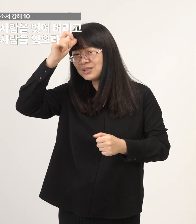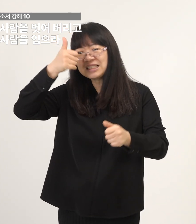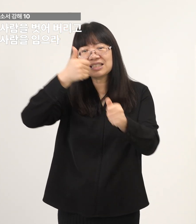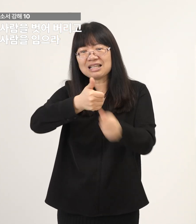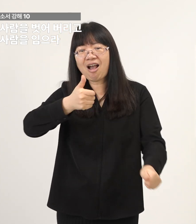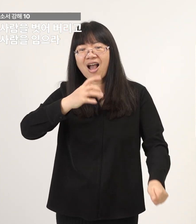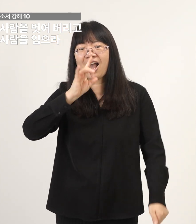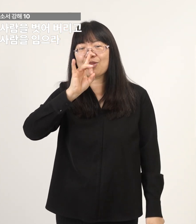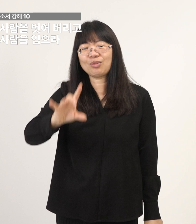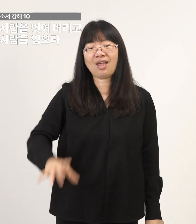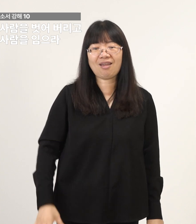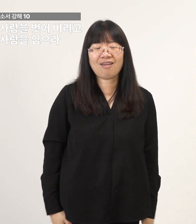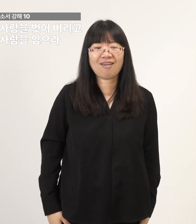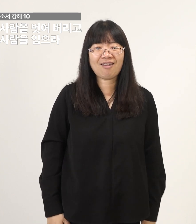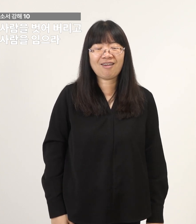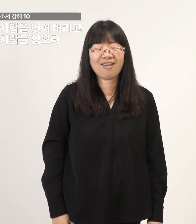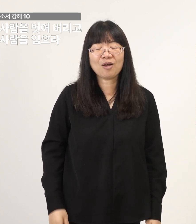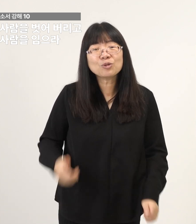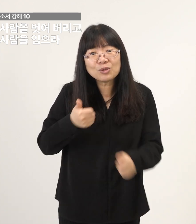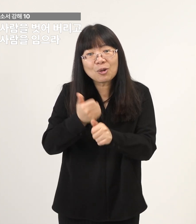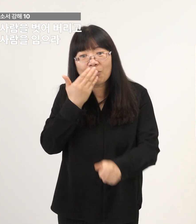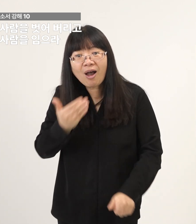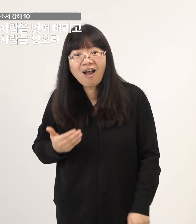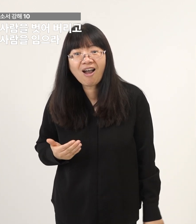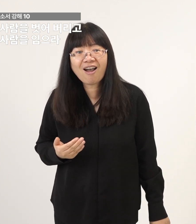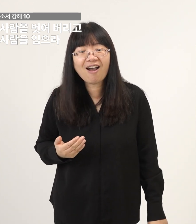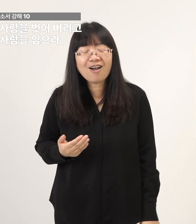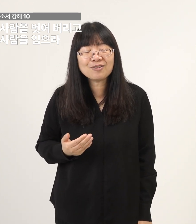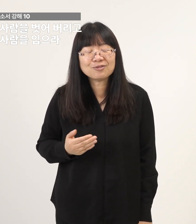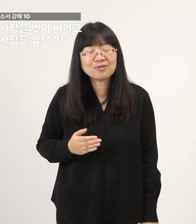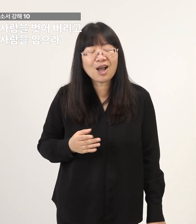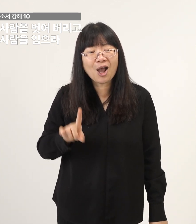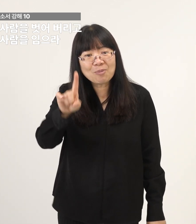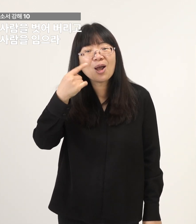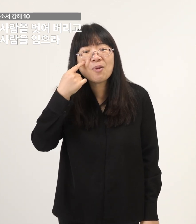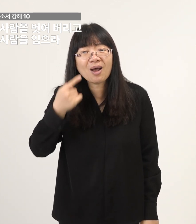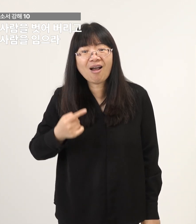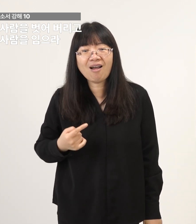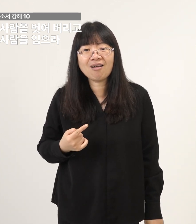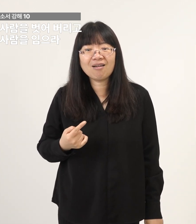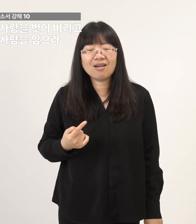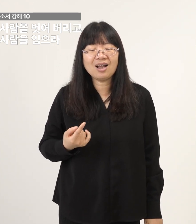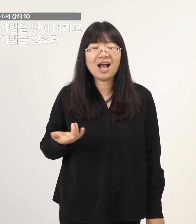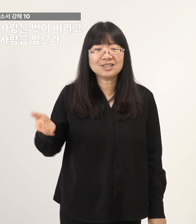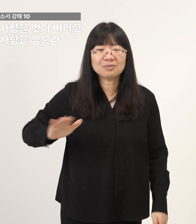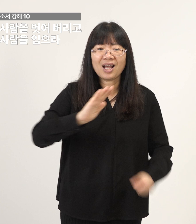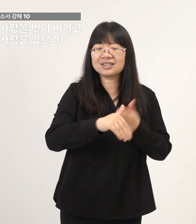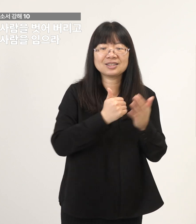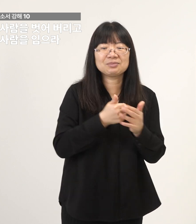해보세요. 그러면 이길 자신 있으면 절대 못 이겨요. 그분을.